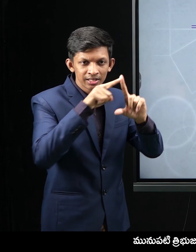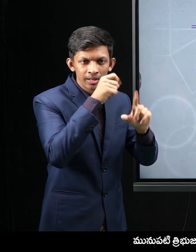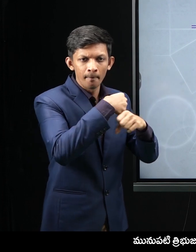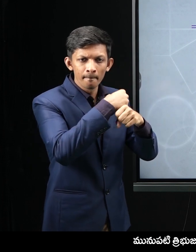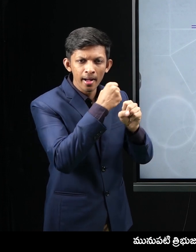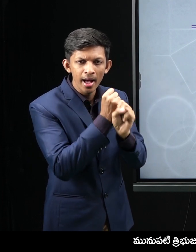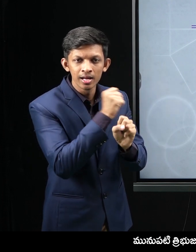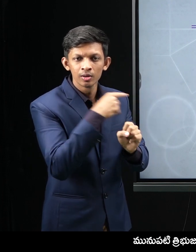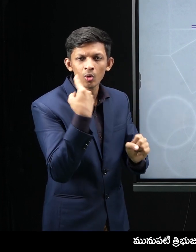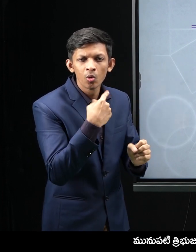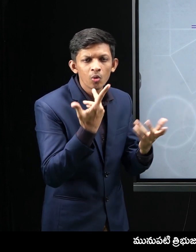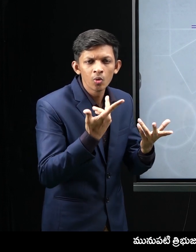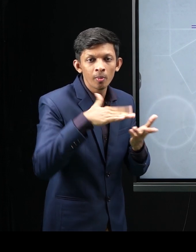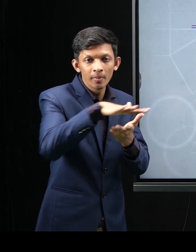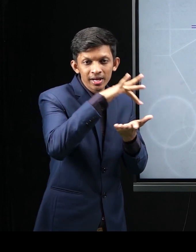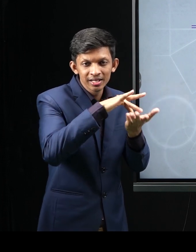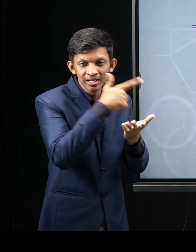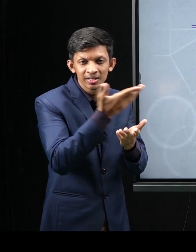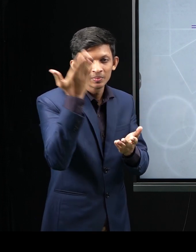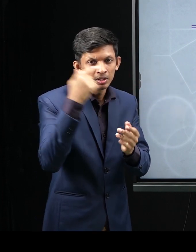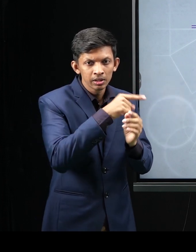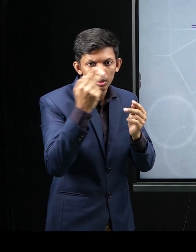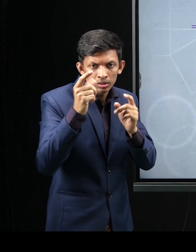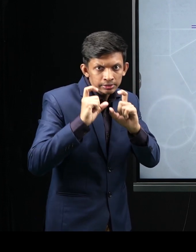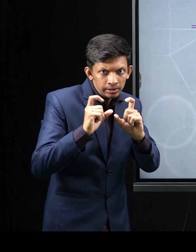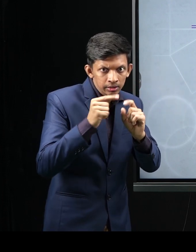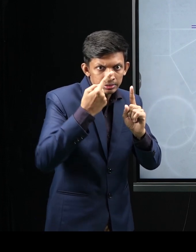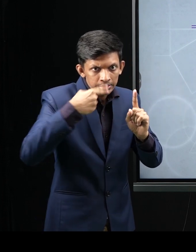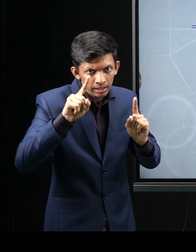ఉన్న వరుస త్రిభుజాలు ఏర్పడటం మనం చూస్తాము.